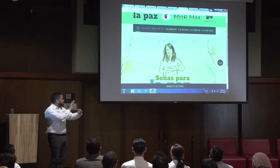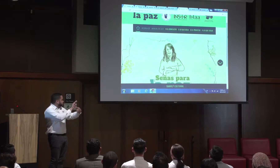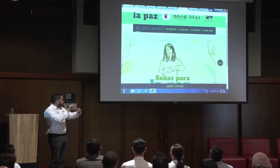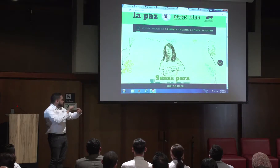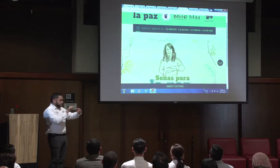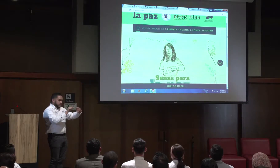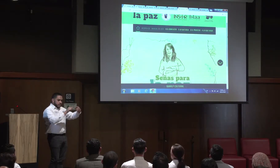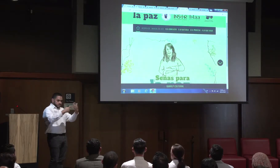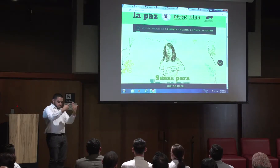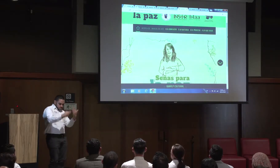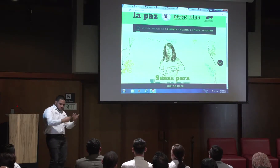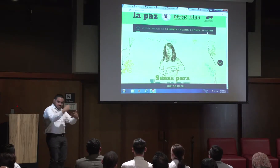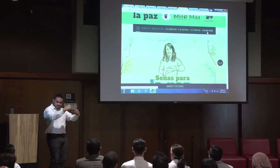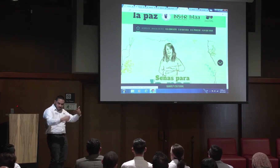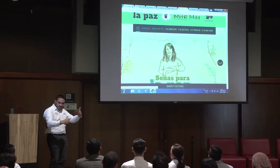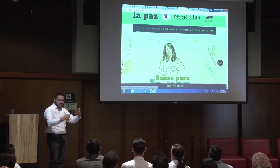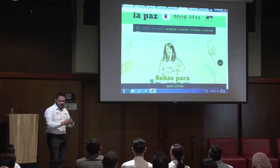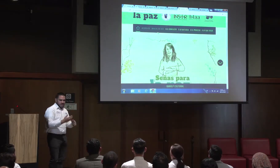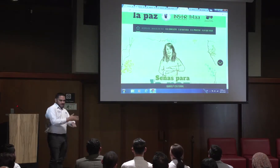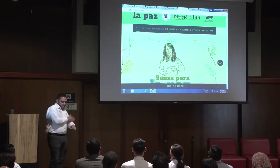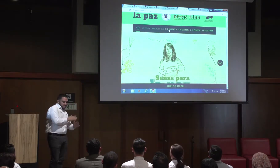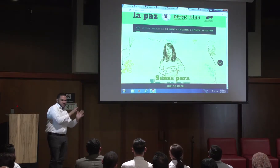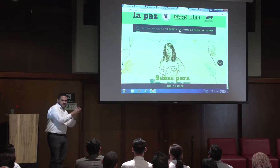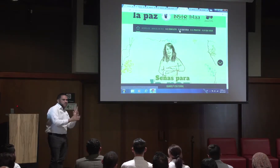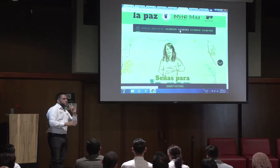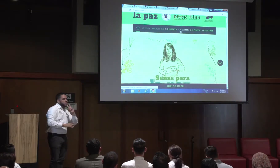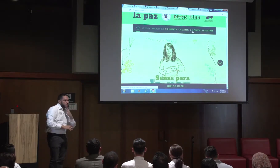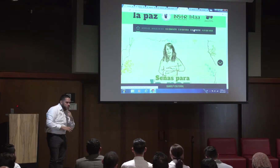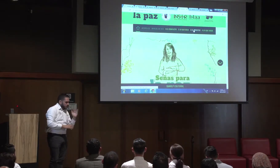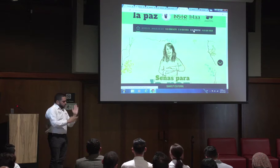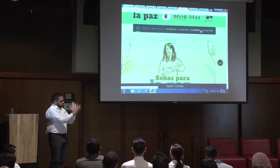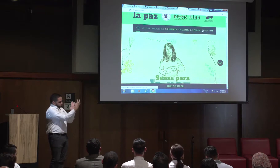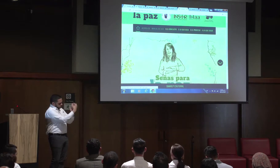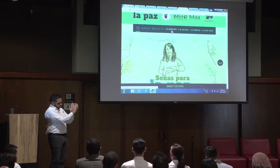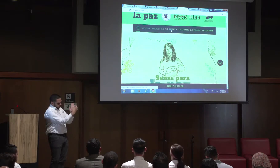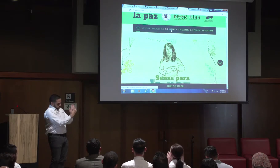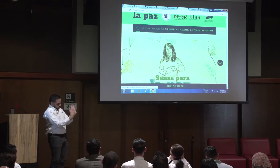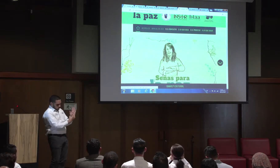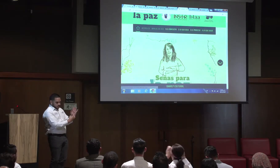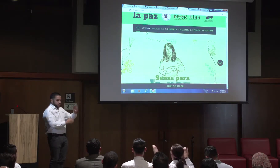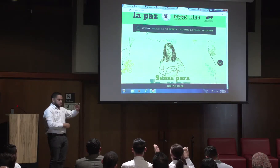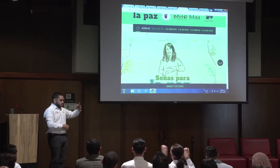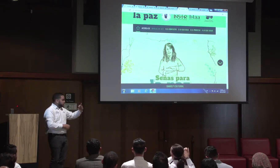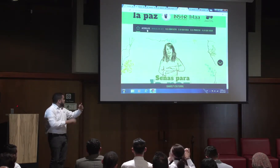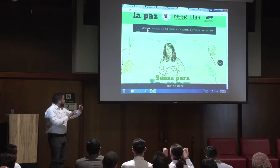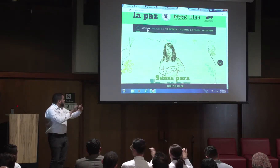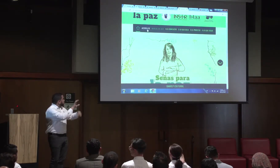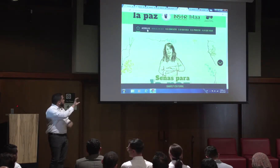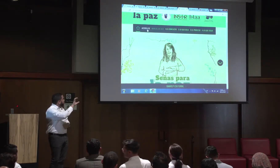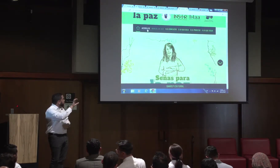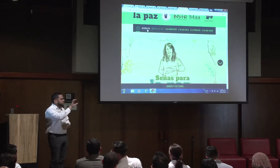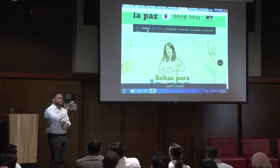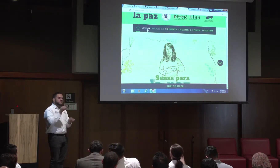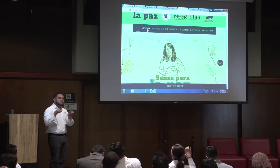El glosario está organizado, como lo hemos contado, en 4 capítulos. Tenemos también una acerca